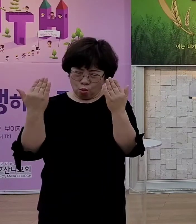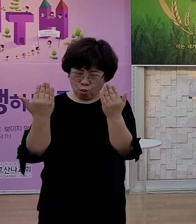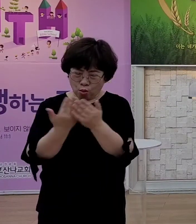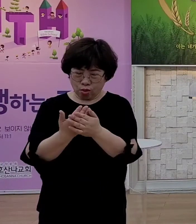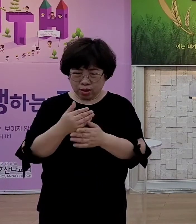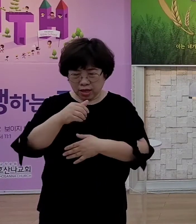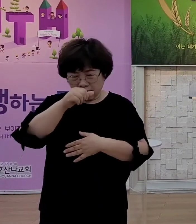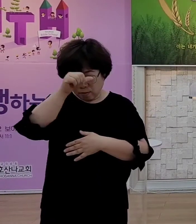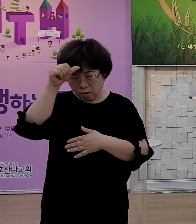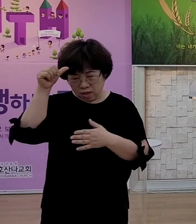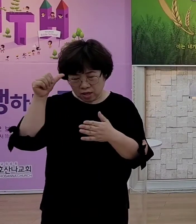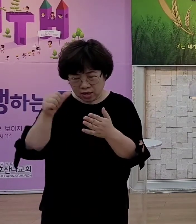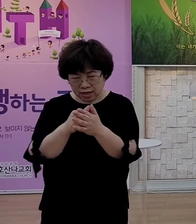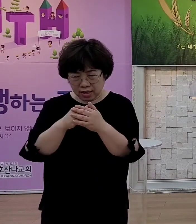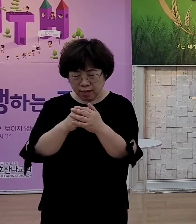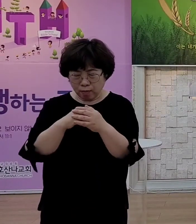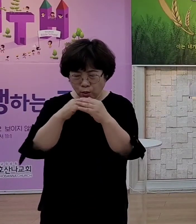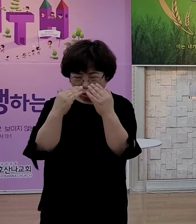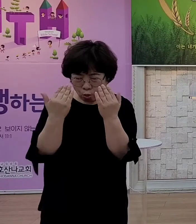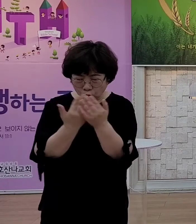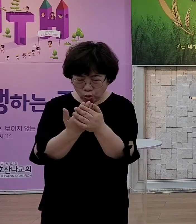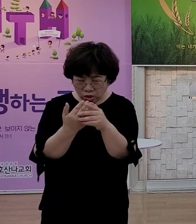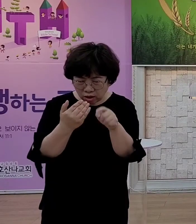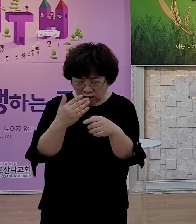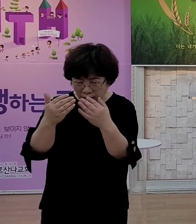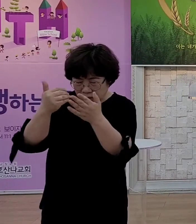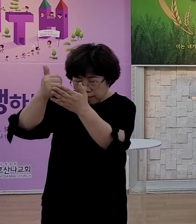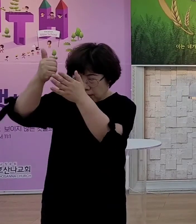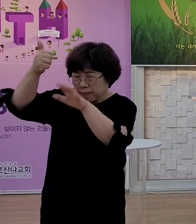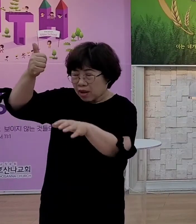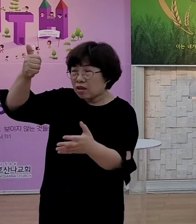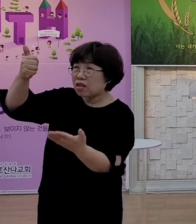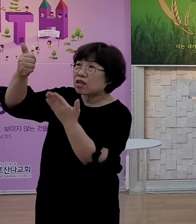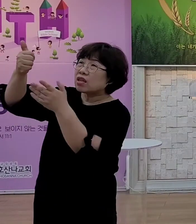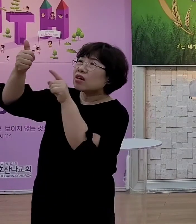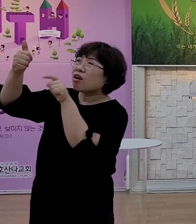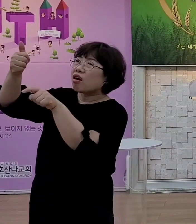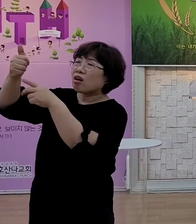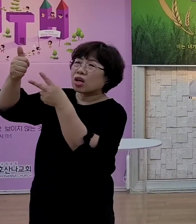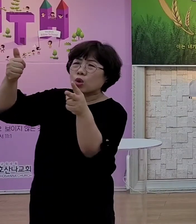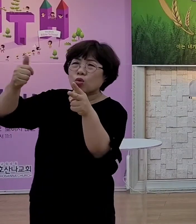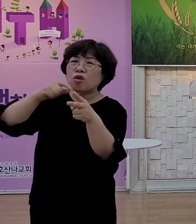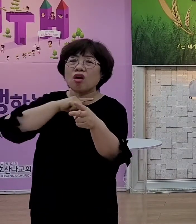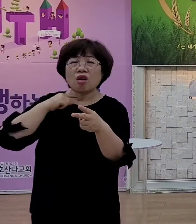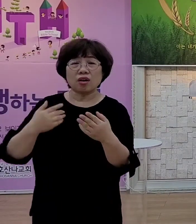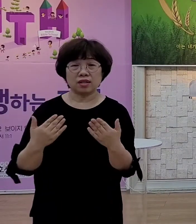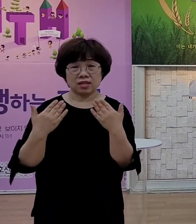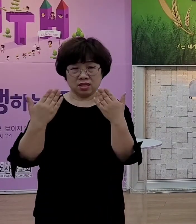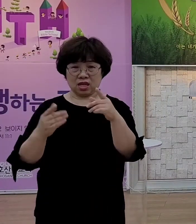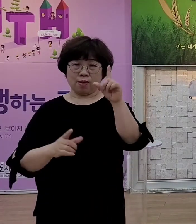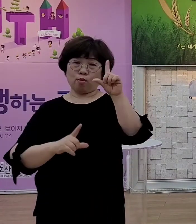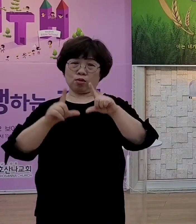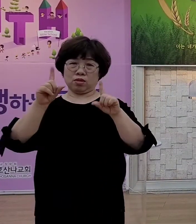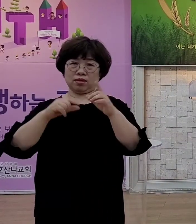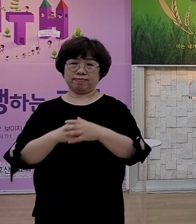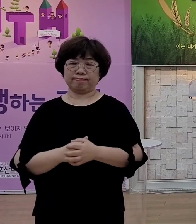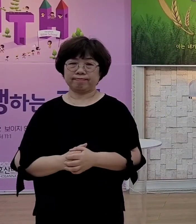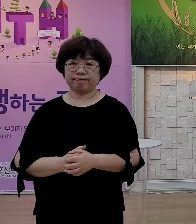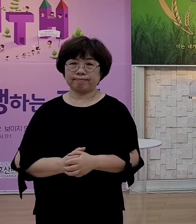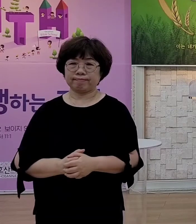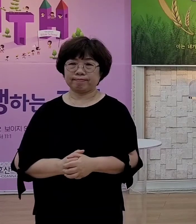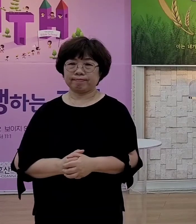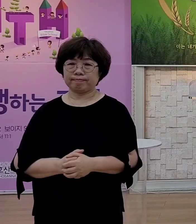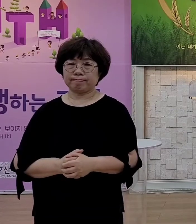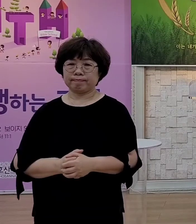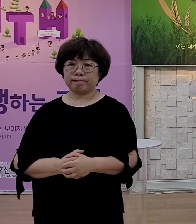내 온 전부를 주님 앞에 드리는 것. 이게 온전한 헌신입니다.